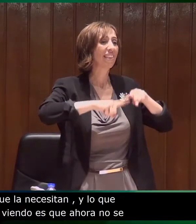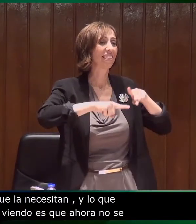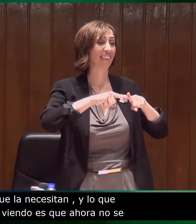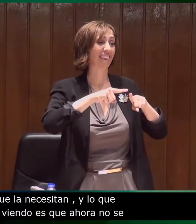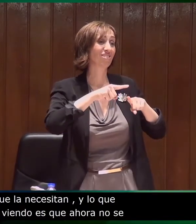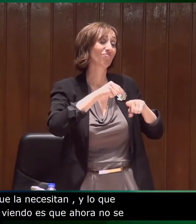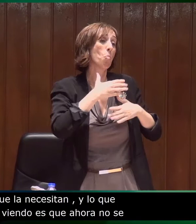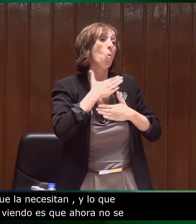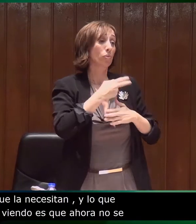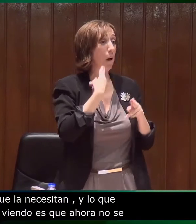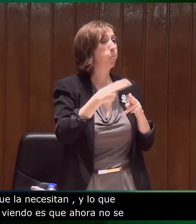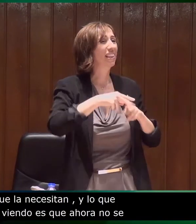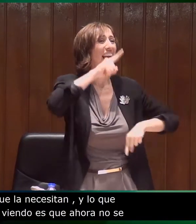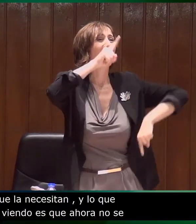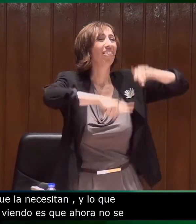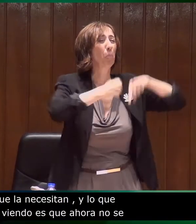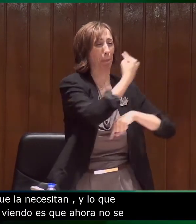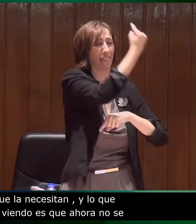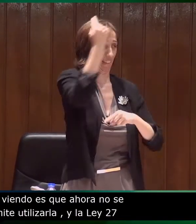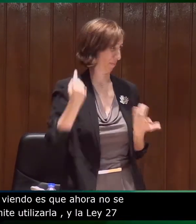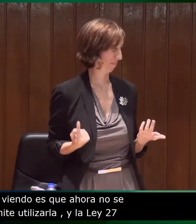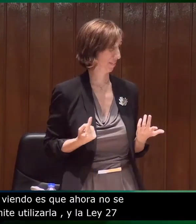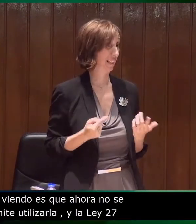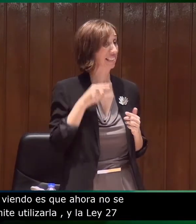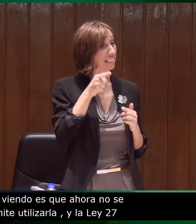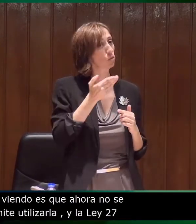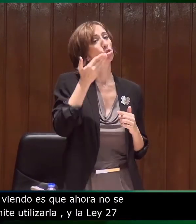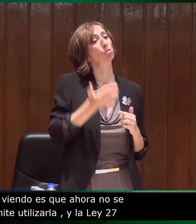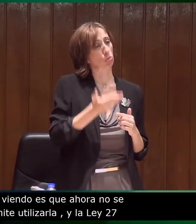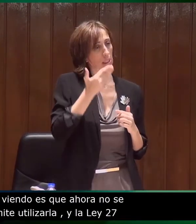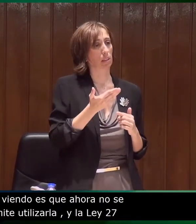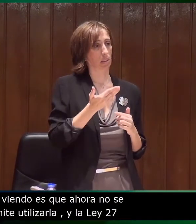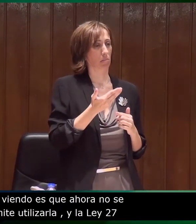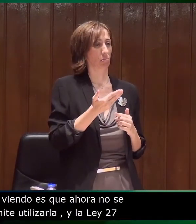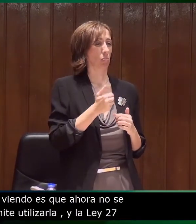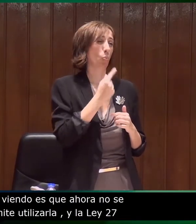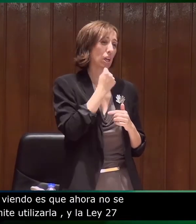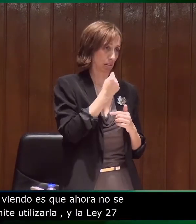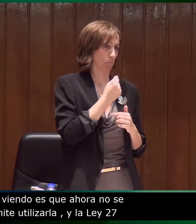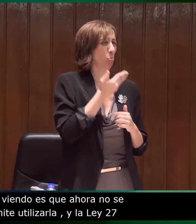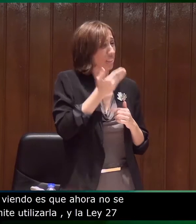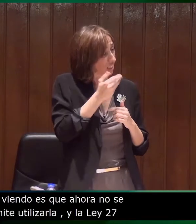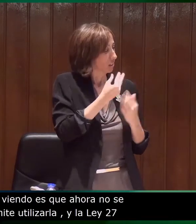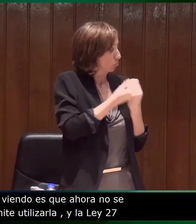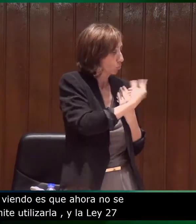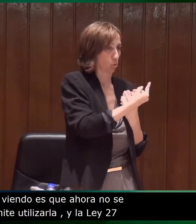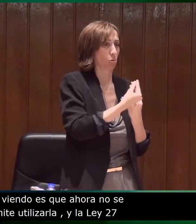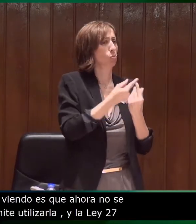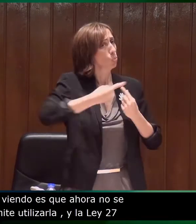depende de la comunidad Autónoma y de la buena voluntad política el poder cumplirse o no este derecho Juan yo creo que es muy importante